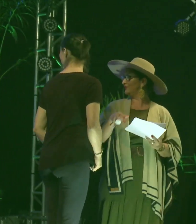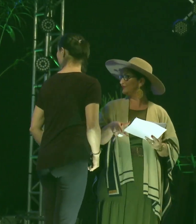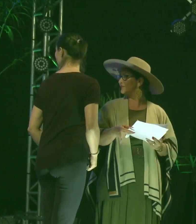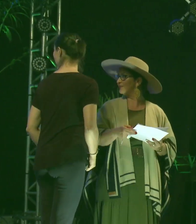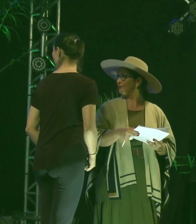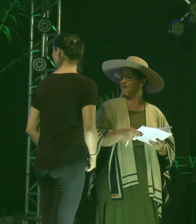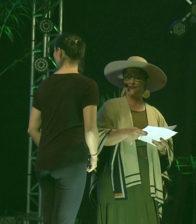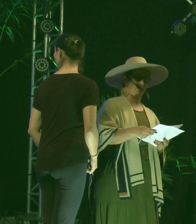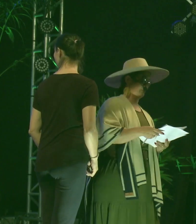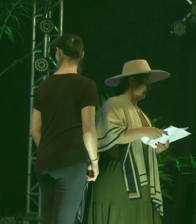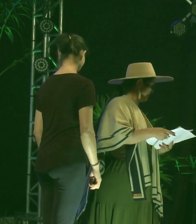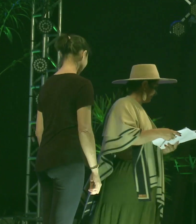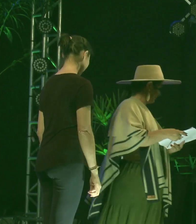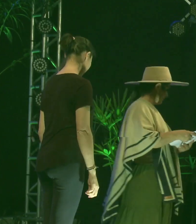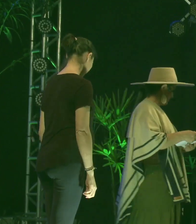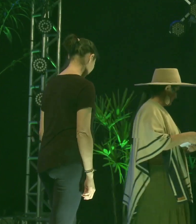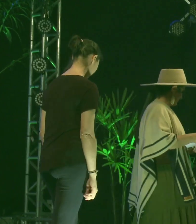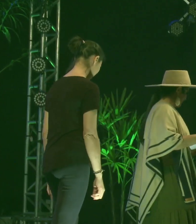cantinho?